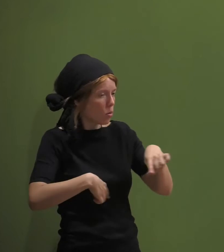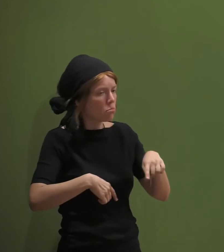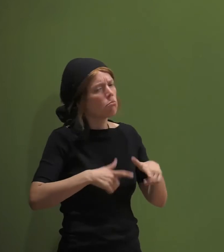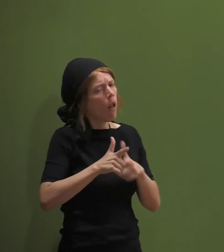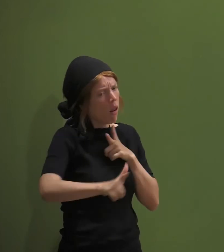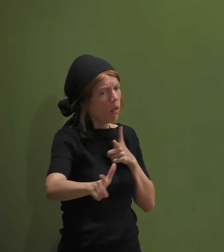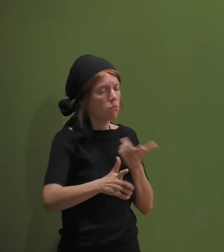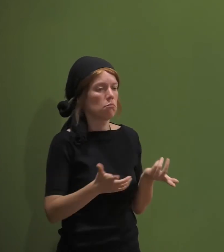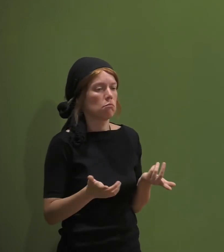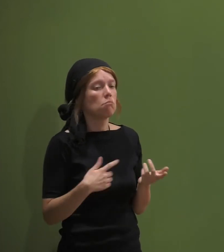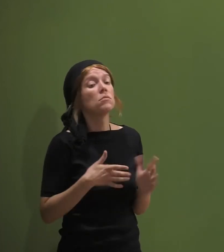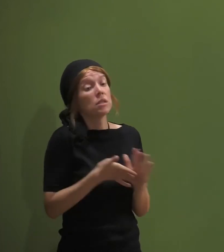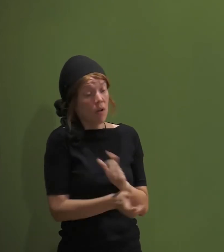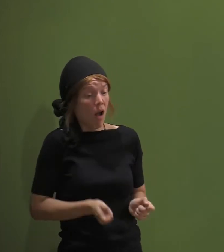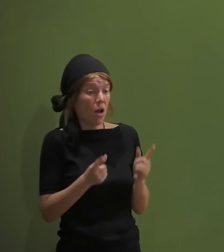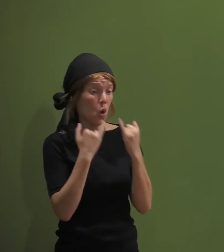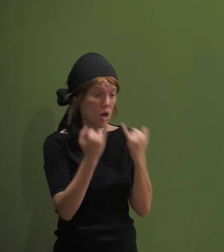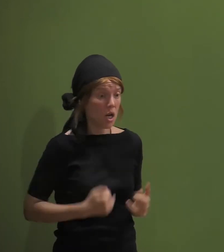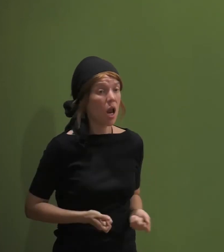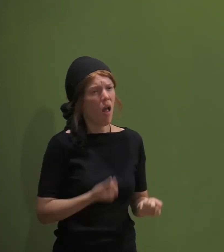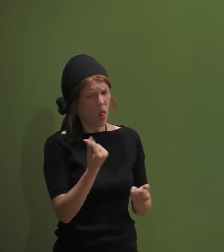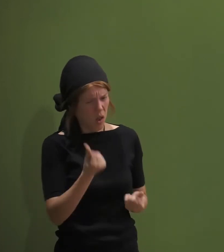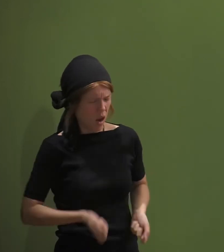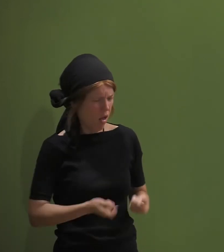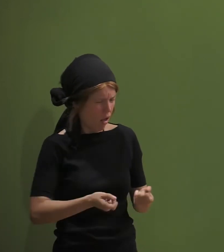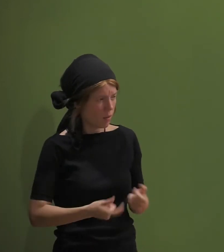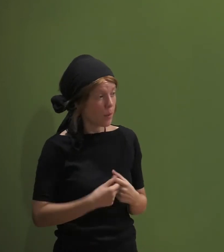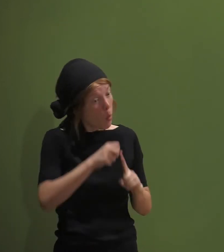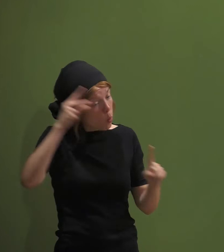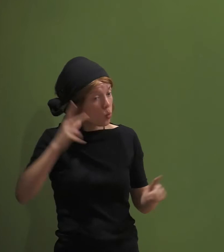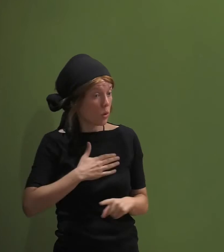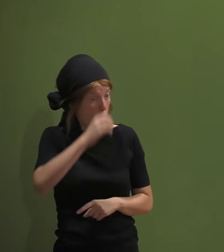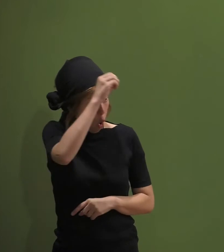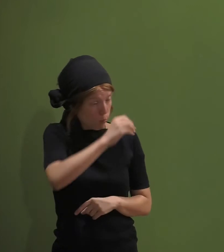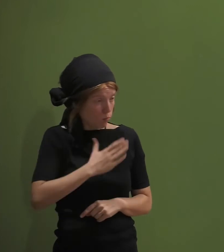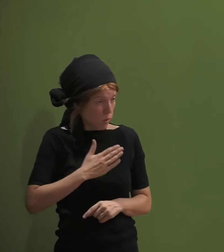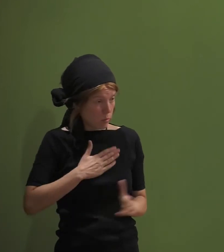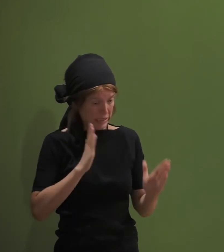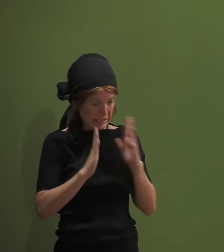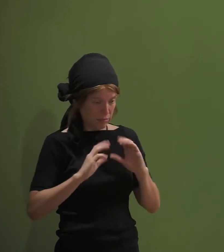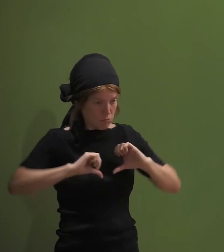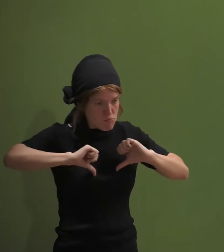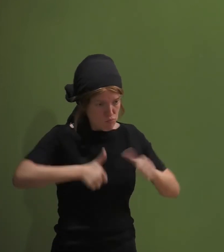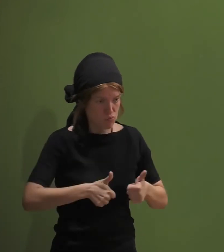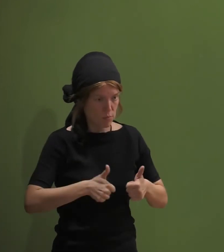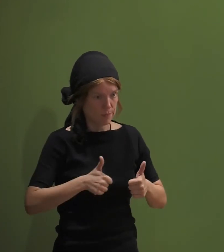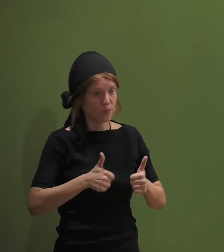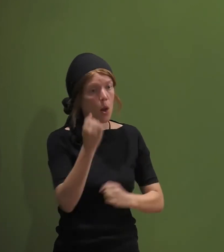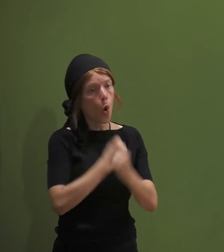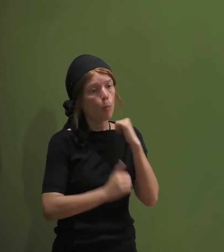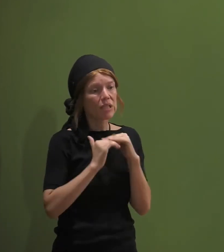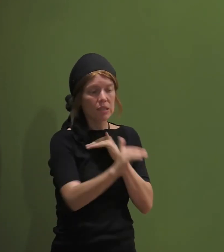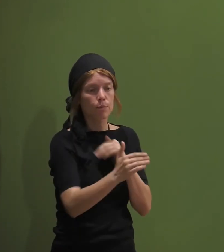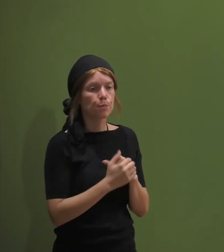largas, con el consiguiente gasto de energía y dinero. Desde mi punto de vista, y en estas etapas iniciales de implementación de la economía